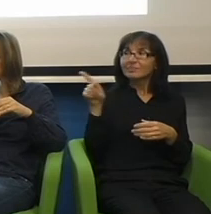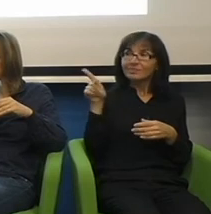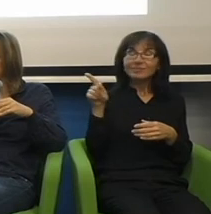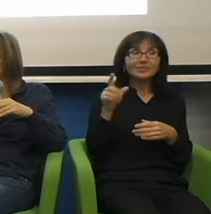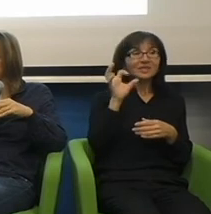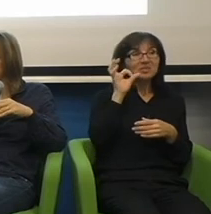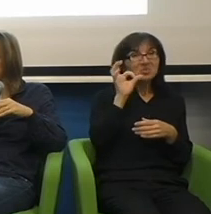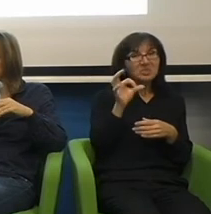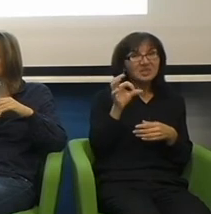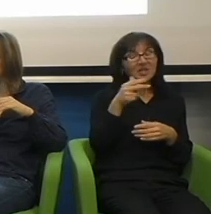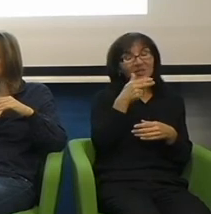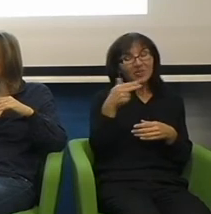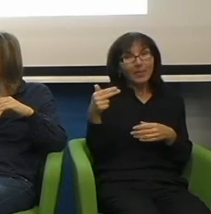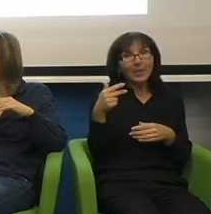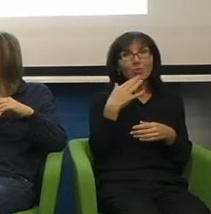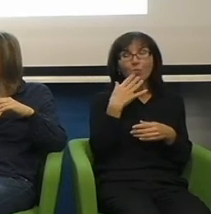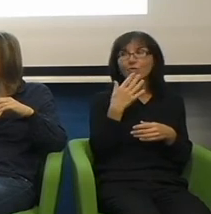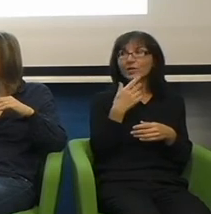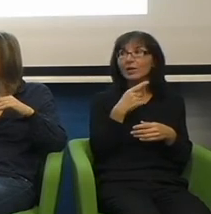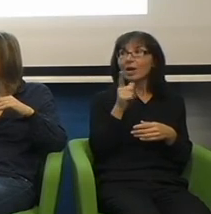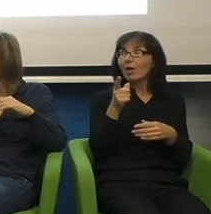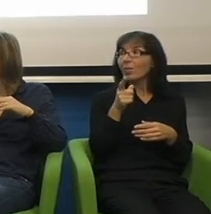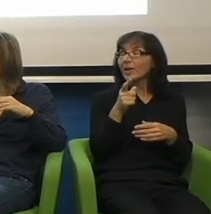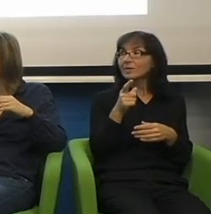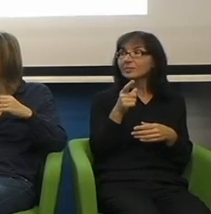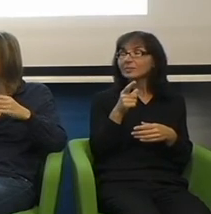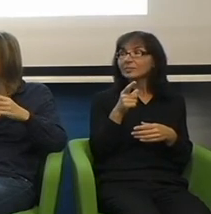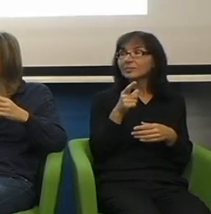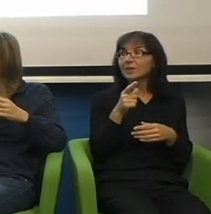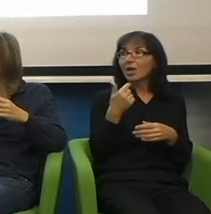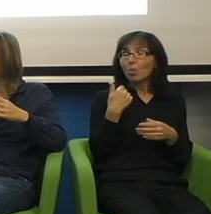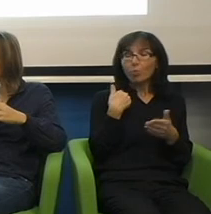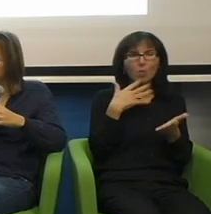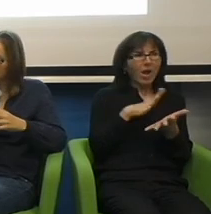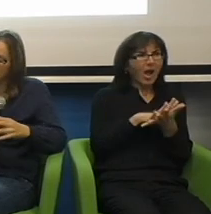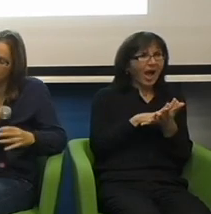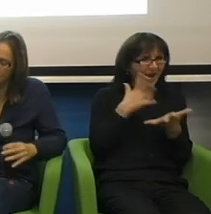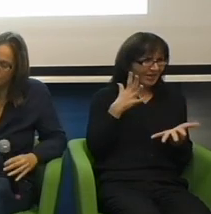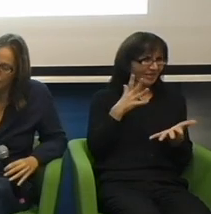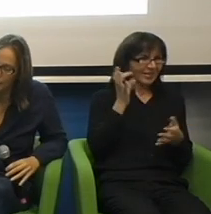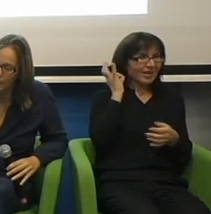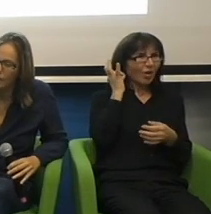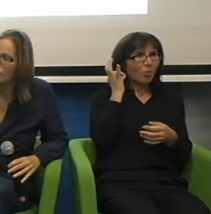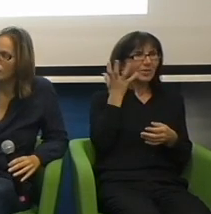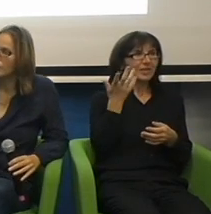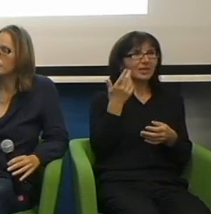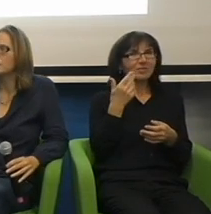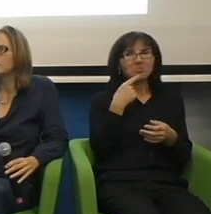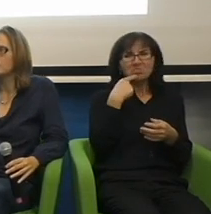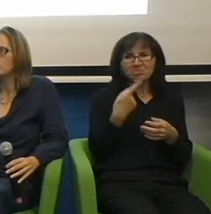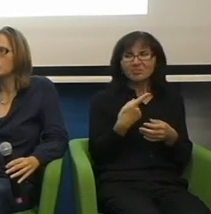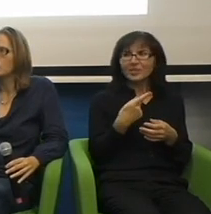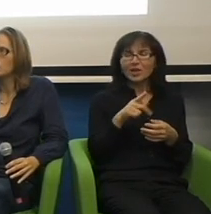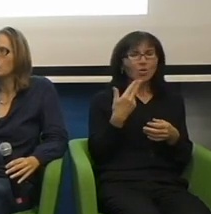ja trochę specjalnie drążę ten temat. Ale ona nie miała... No, ale to była charakterna kobieta, no powiedzmy to, tak? To nie